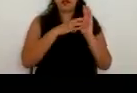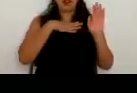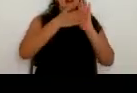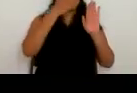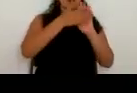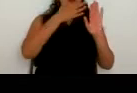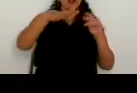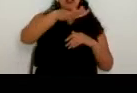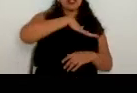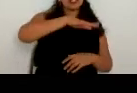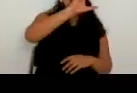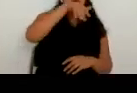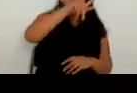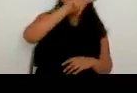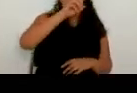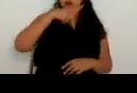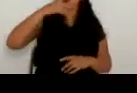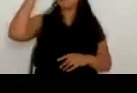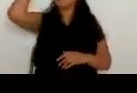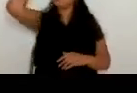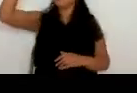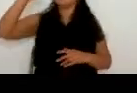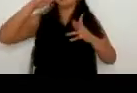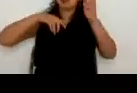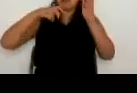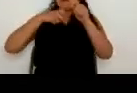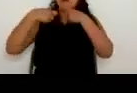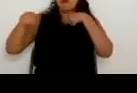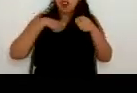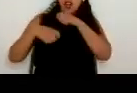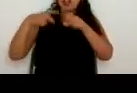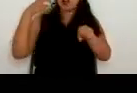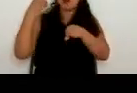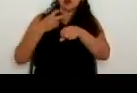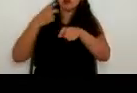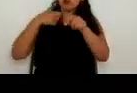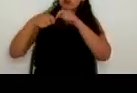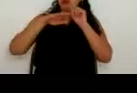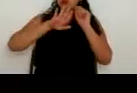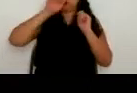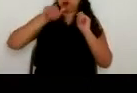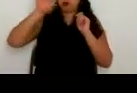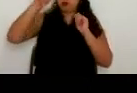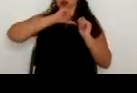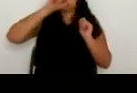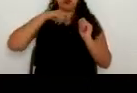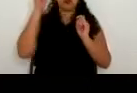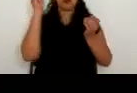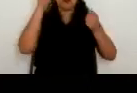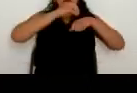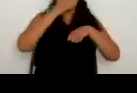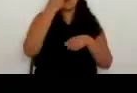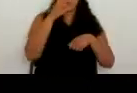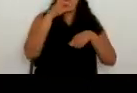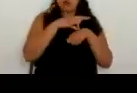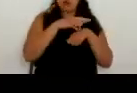pero esto es de la mina de al puesto de lámina de plástico y asignamos un punto y si toda la casa está